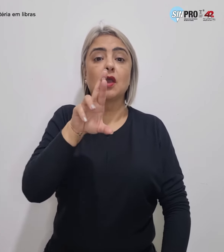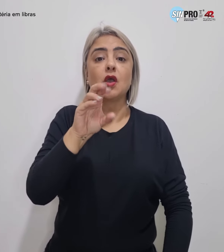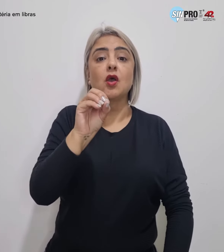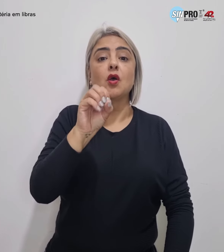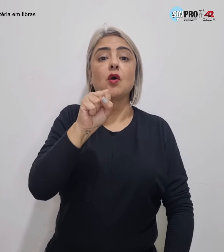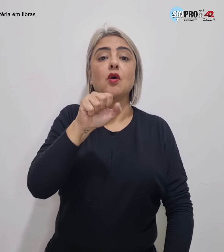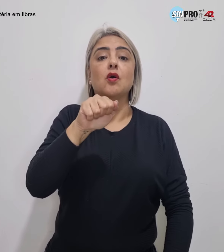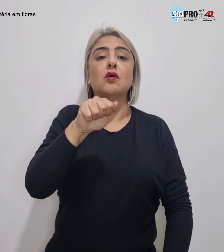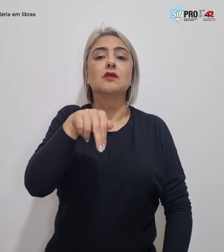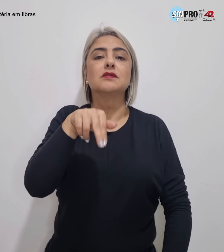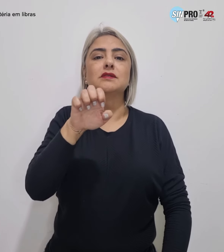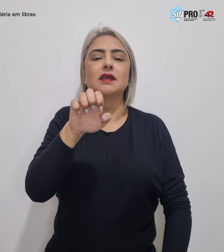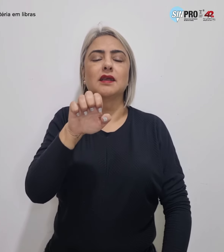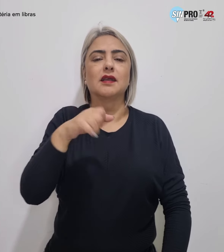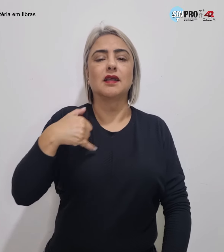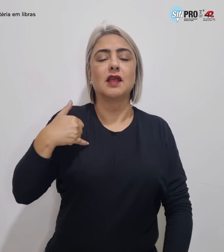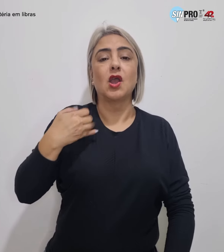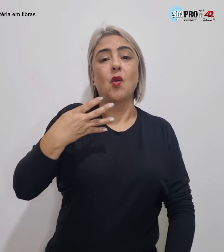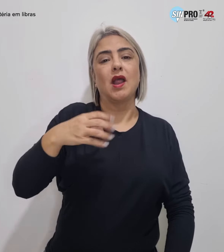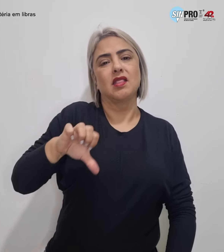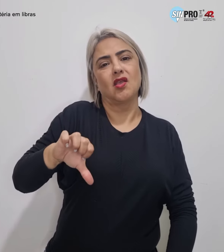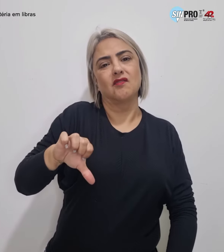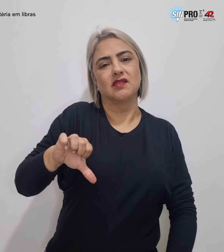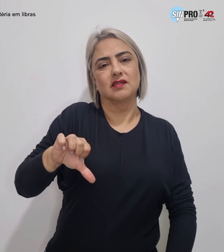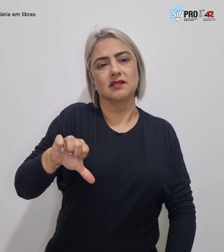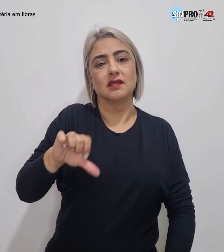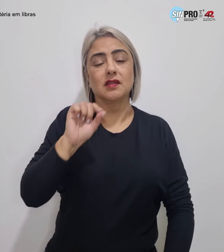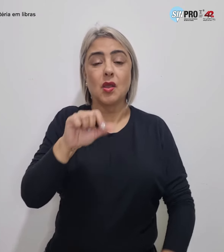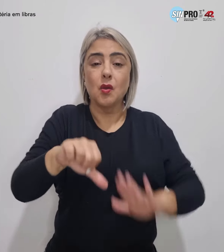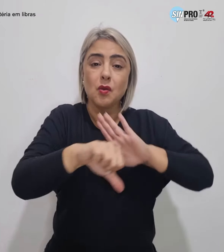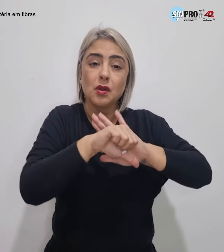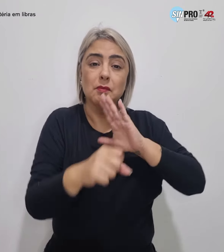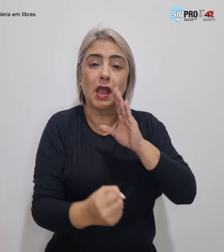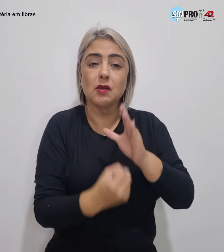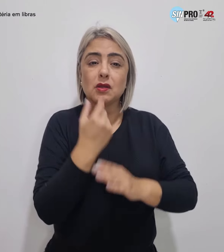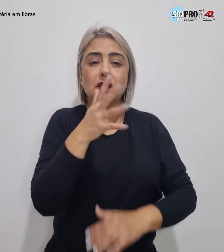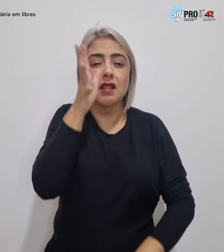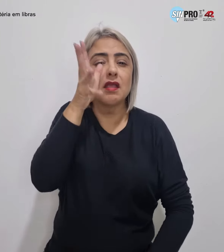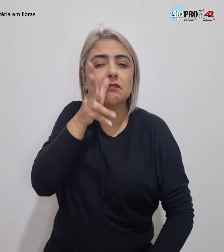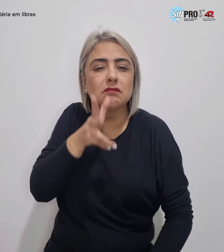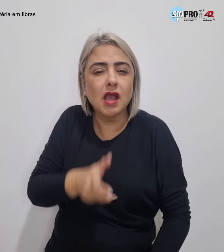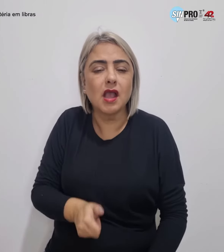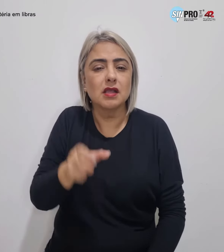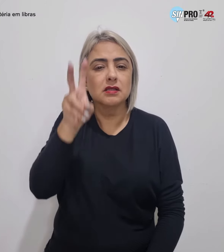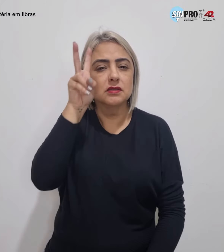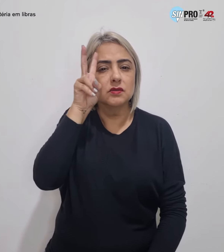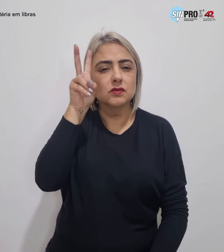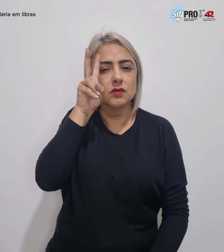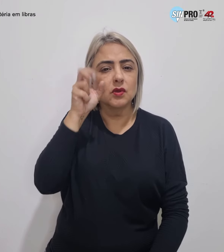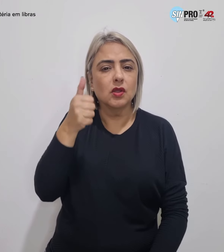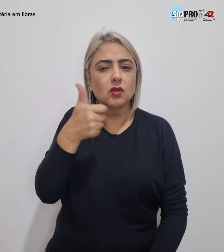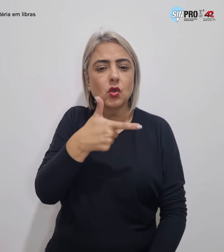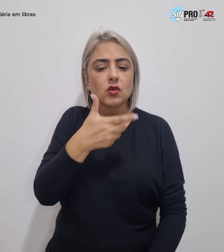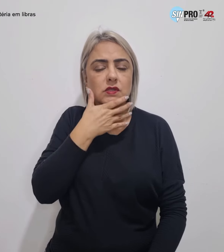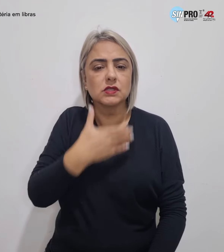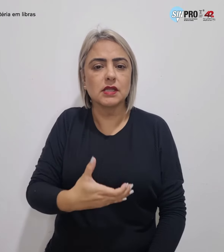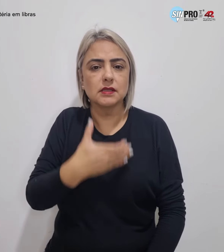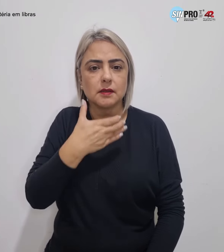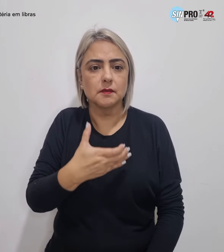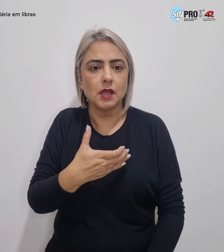Costa Ribeiro de 49 anos o crime ocorreu na madrugada dessa segunda-feira 12/12 no